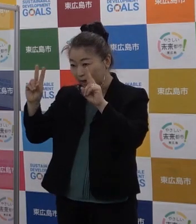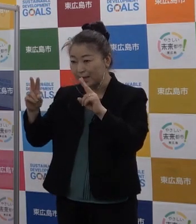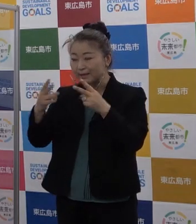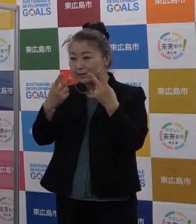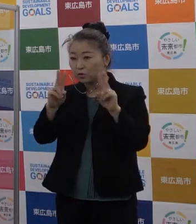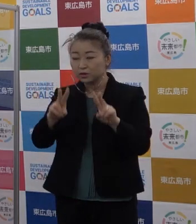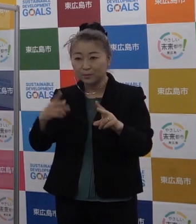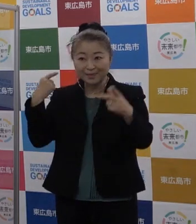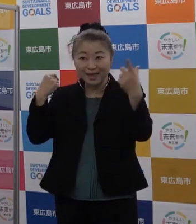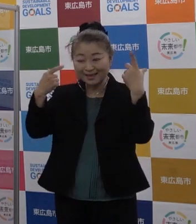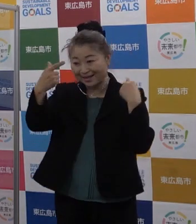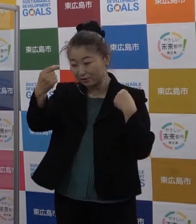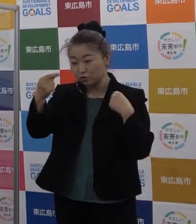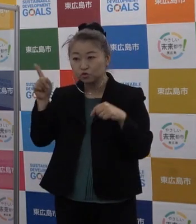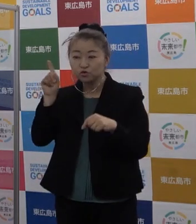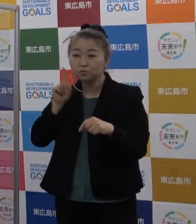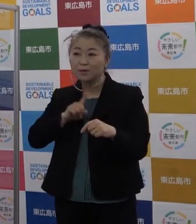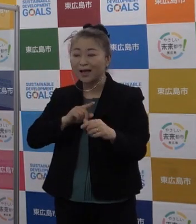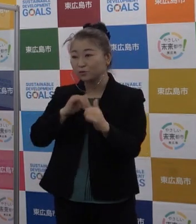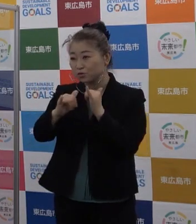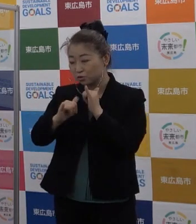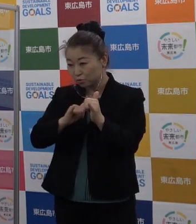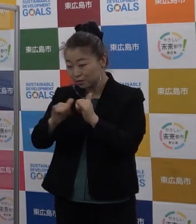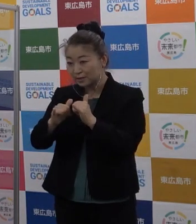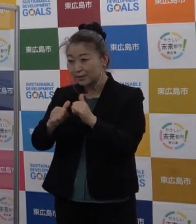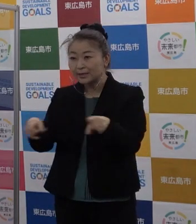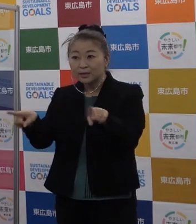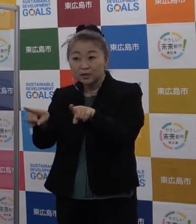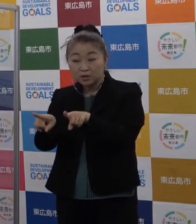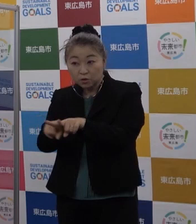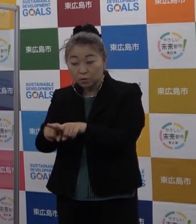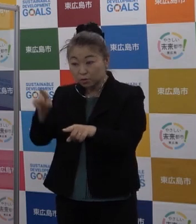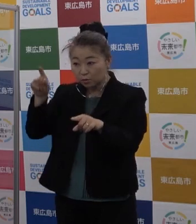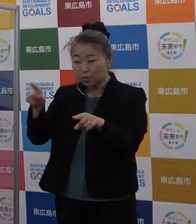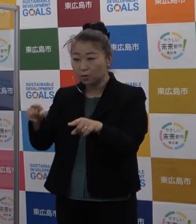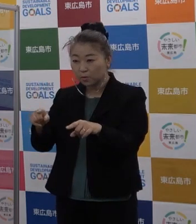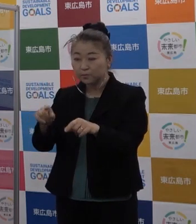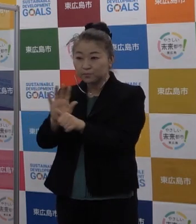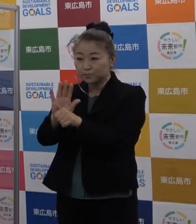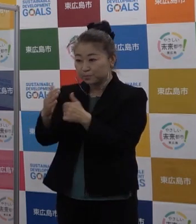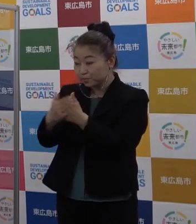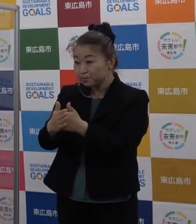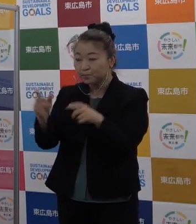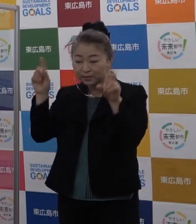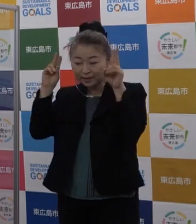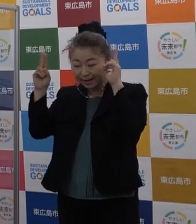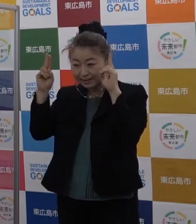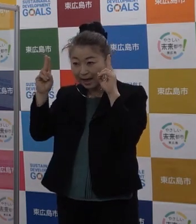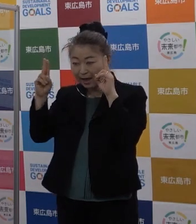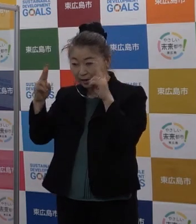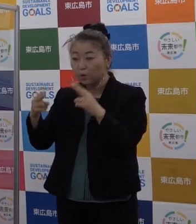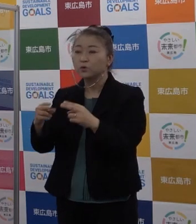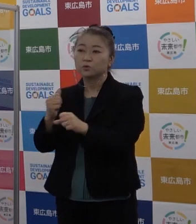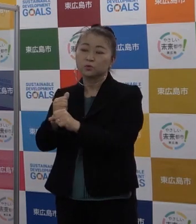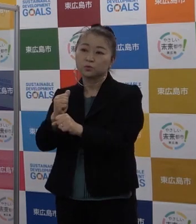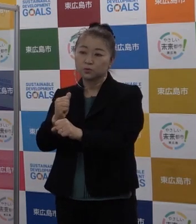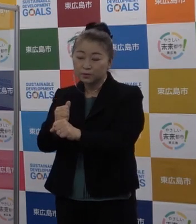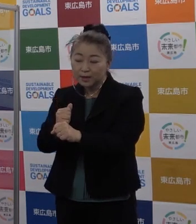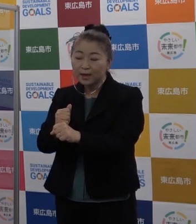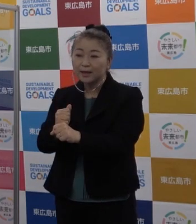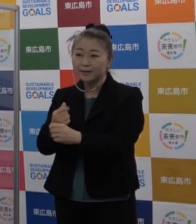広島大学スマートシティ競争コンソーシアムというのを構成し、そこに参画してくれています